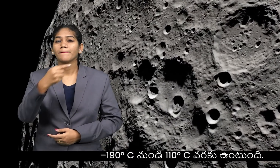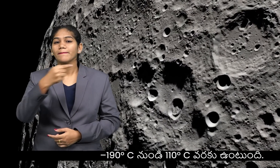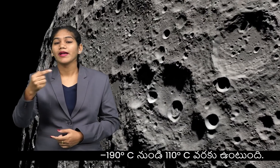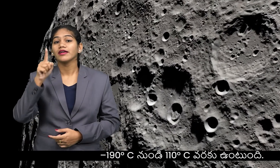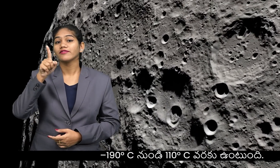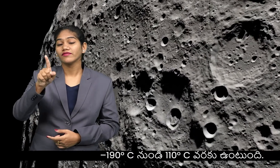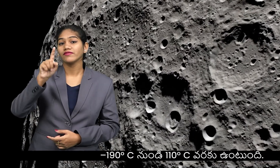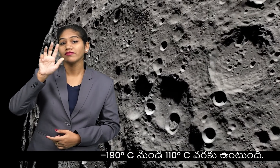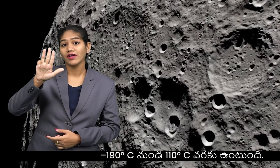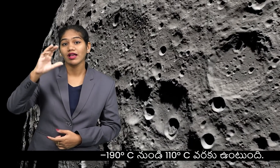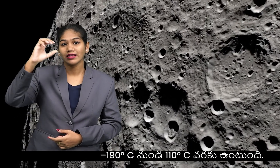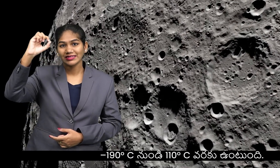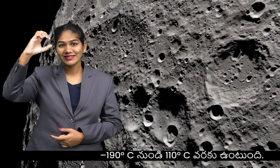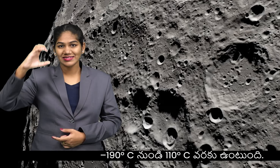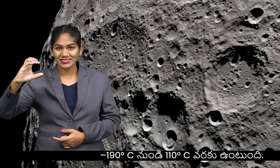-190°C నుండి